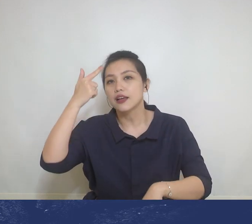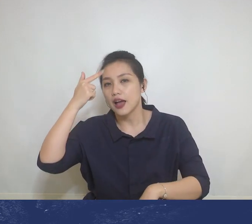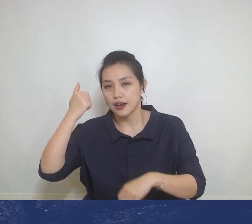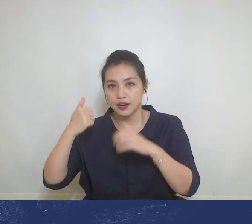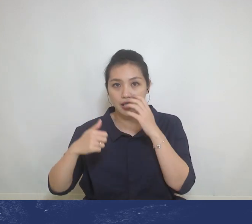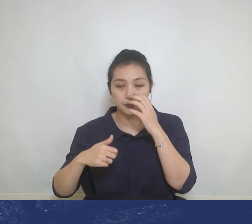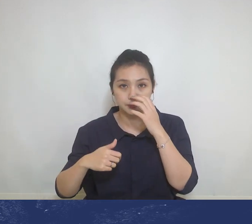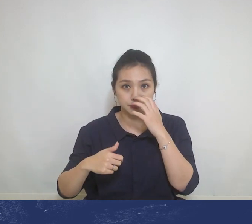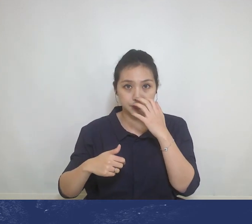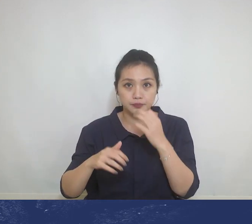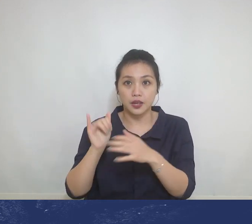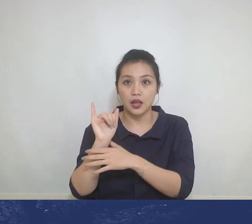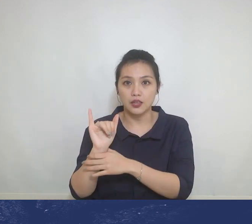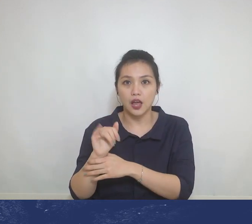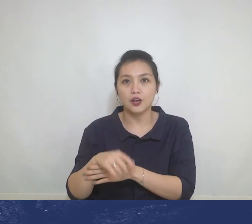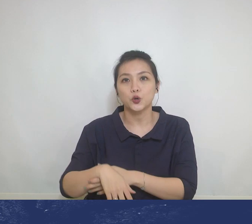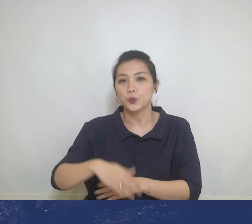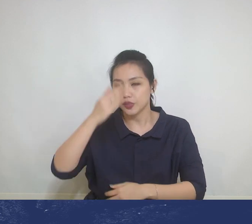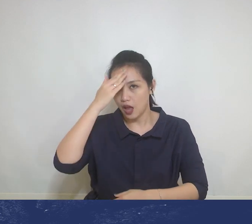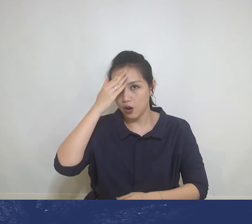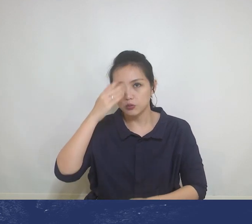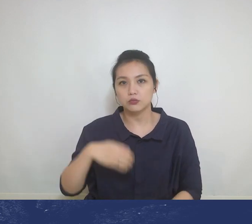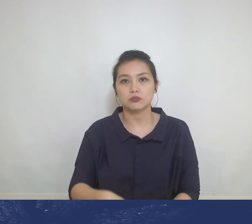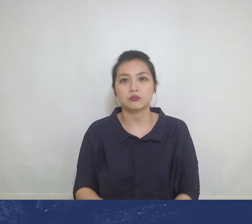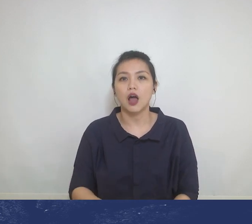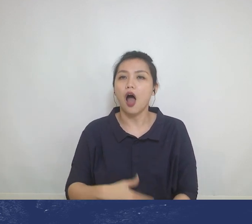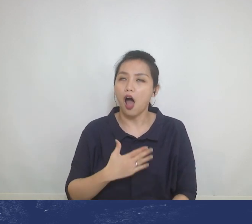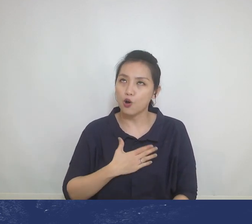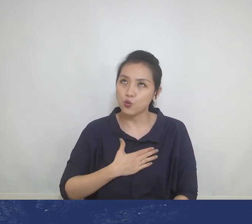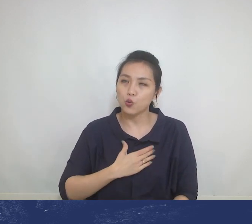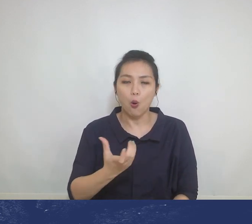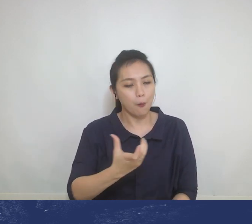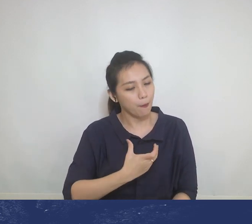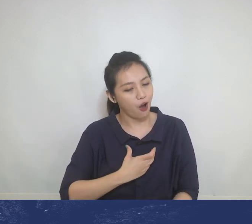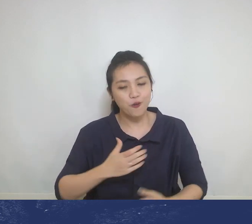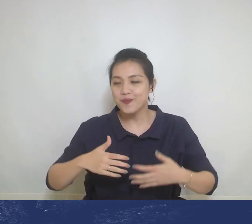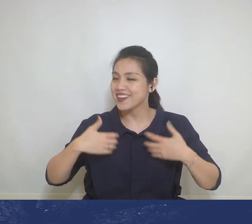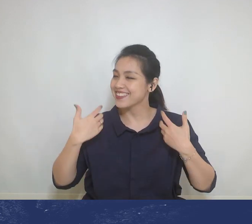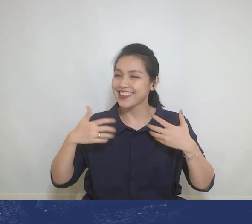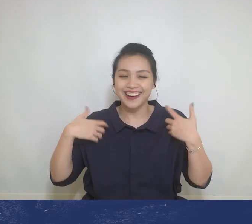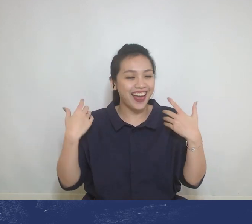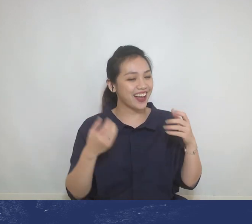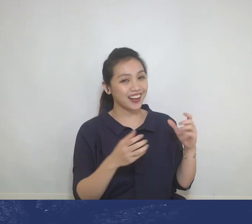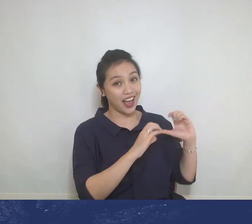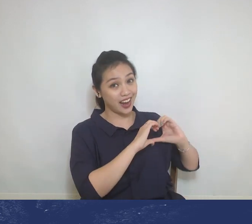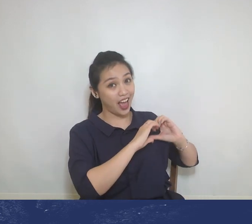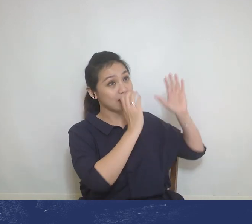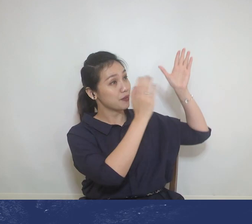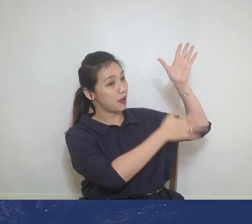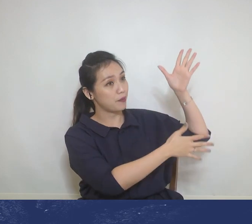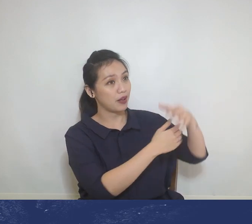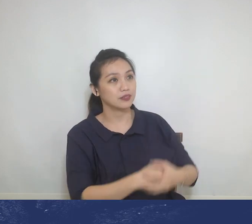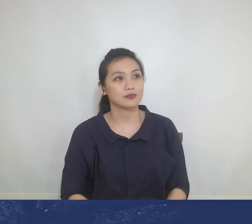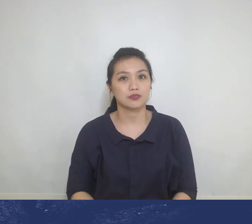tahu bagi dia, bagi seorang Yakub, aku ingin menyenangkan hati Bapak. Waktu saya baca sampai di firman ini, saya kayak bisa dengar